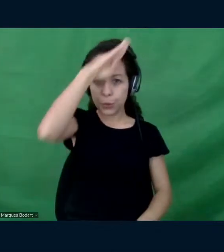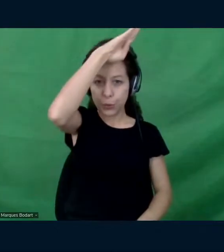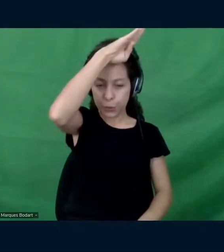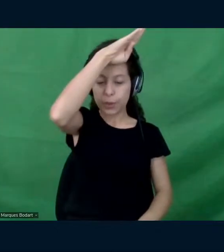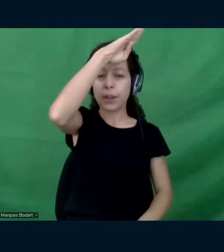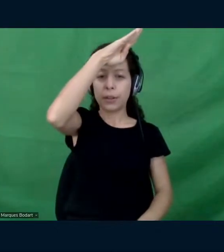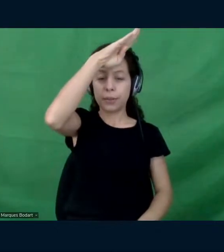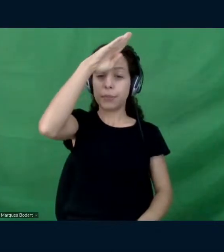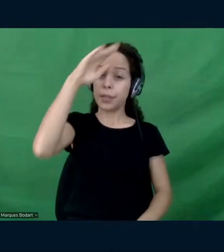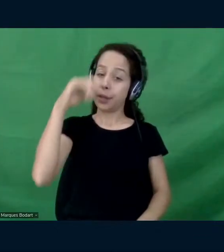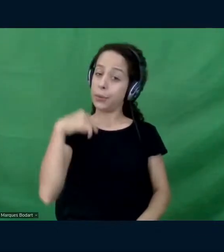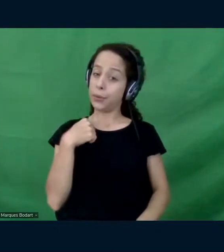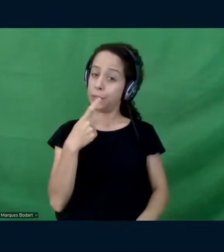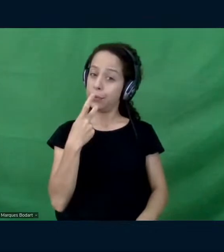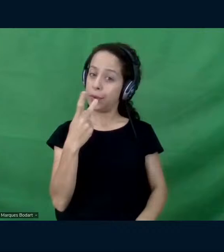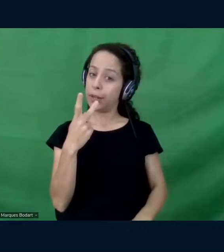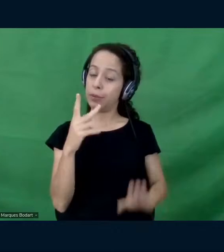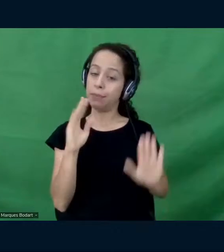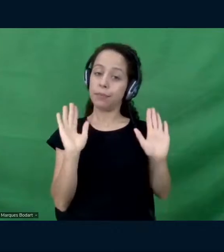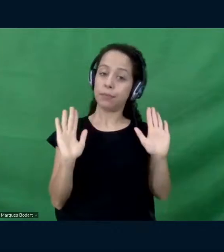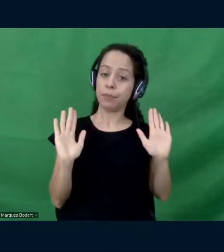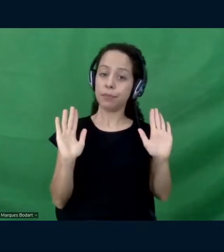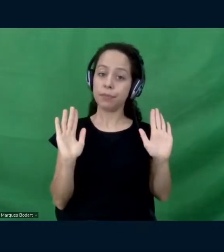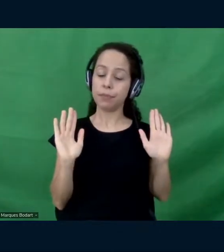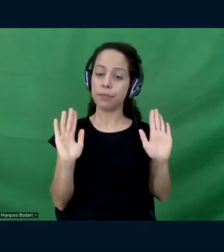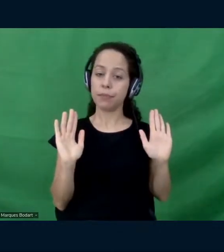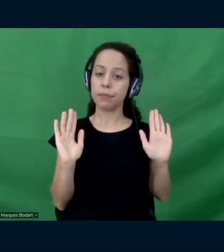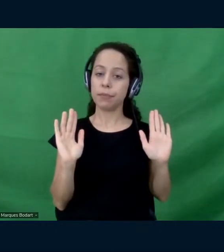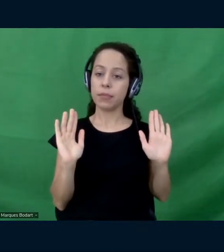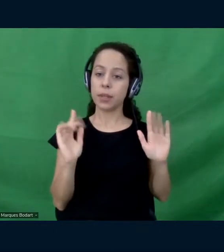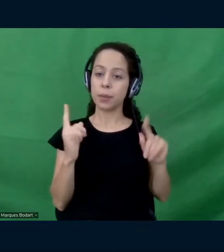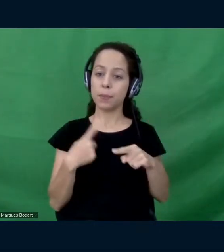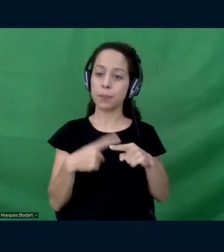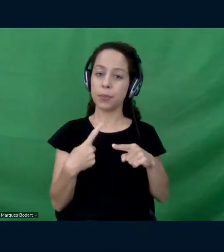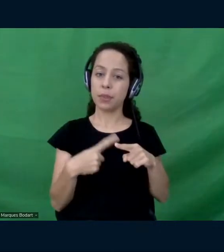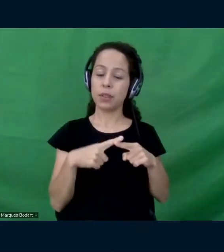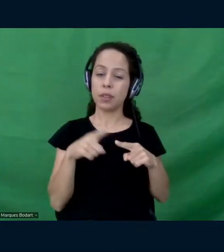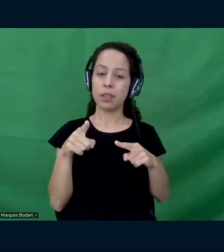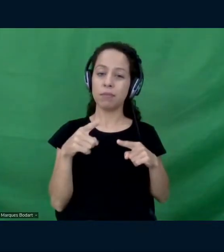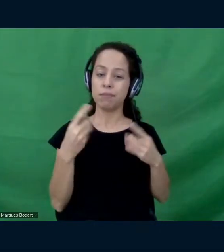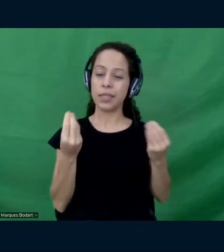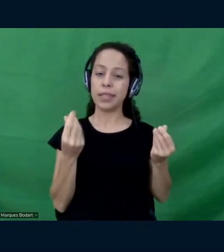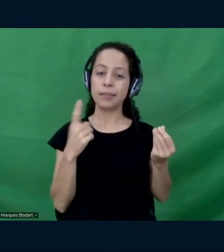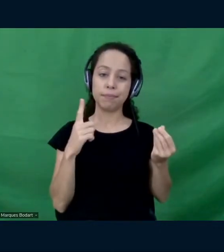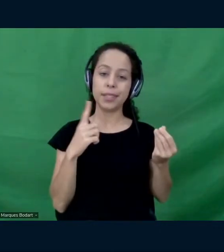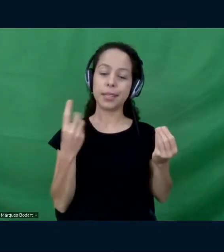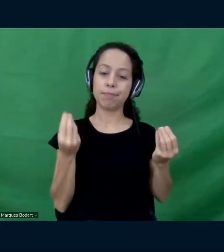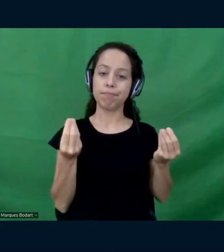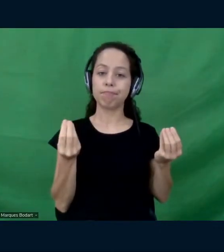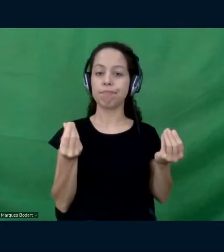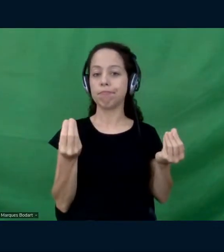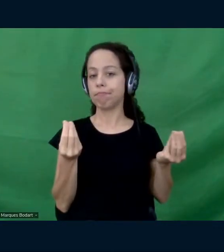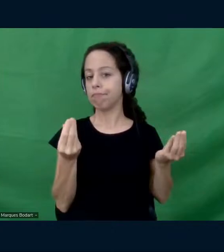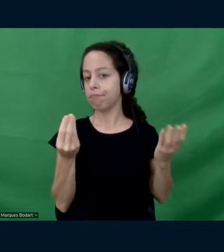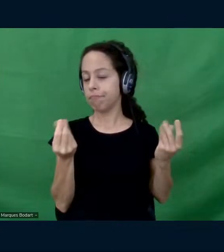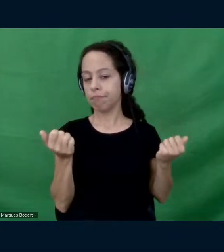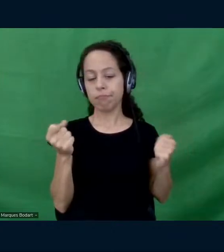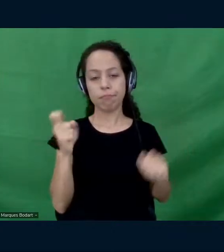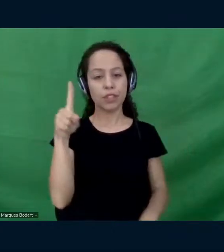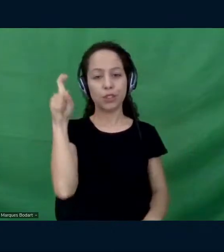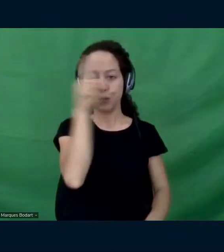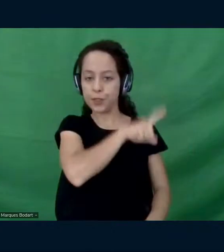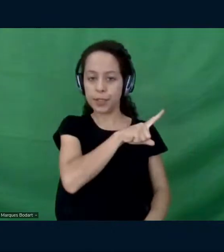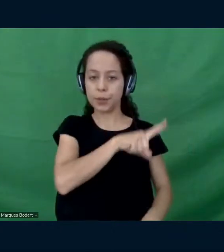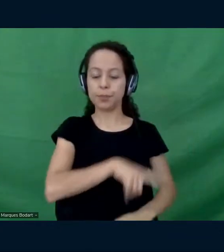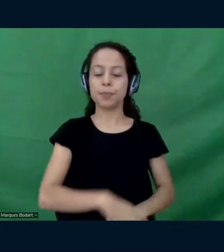uma forma elegante, se é que isso é possível, né, porque ele depõe contra ele mesmo. Mas eu esperava que